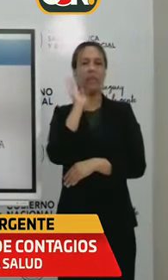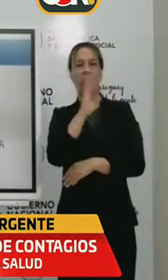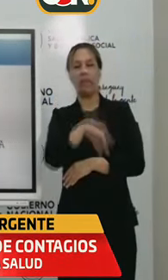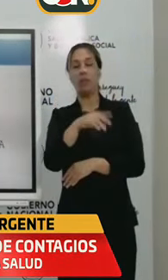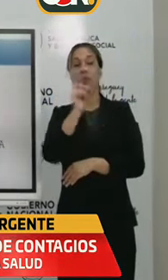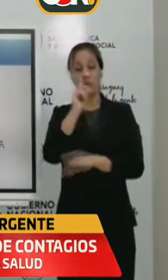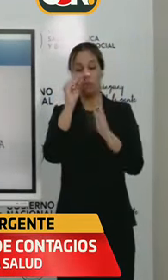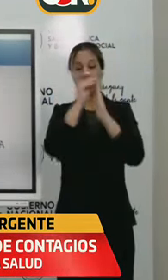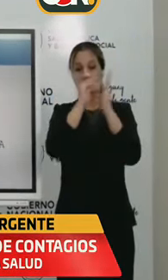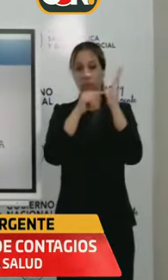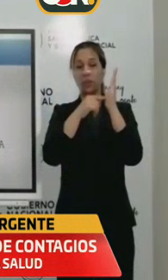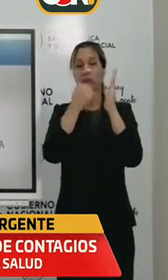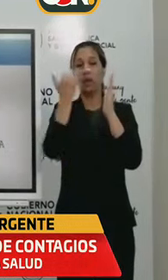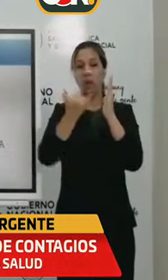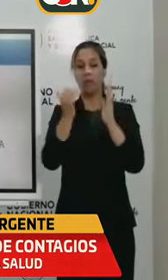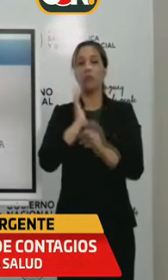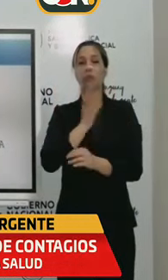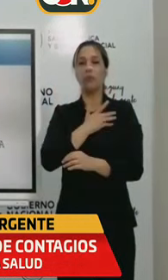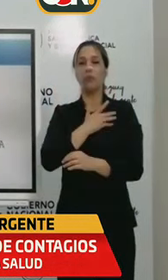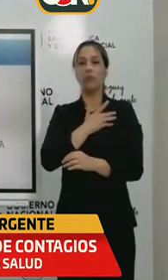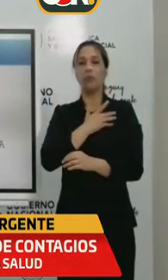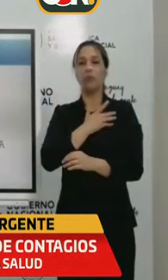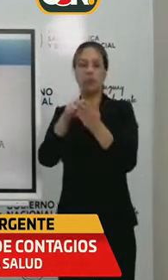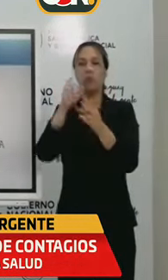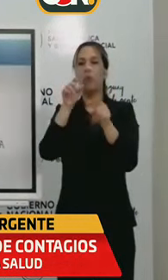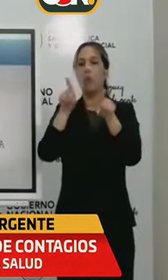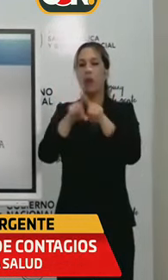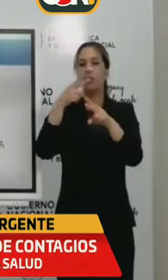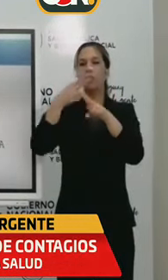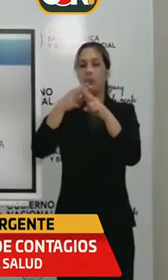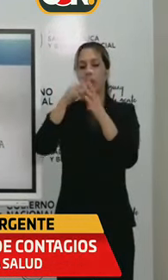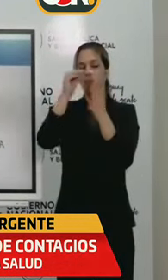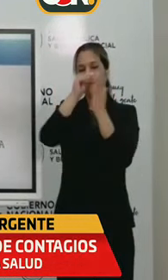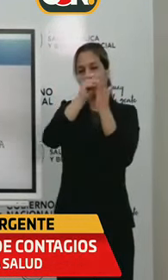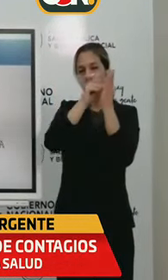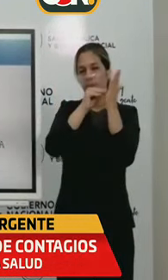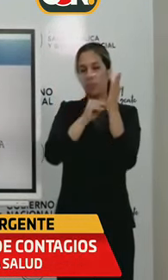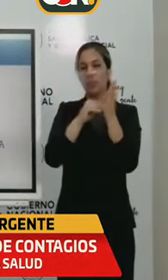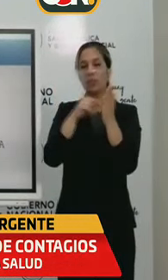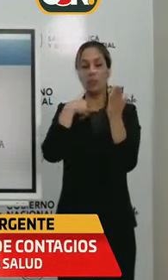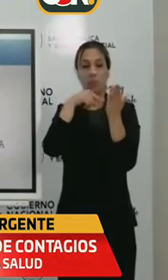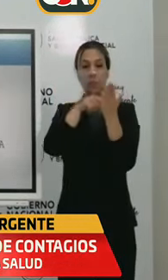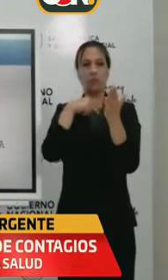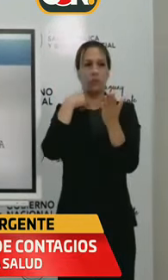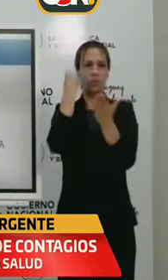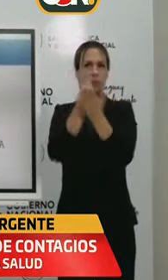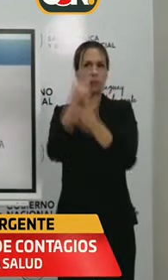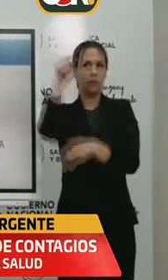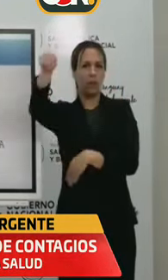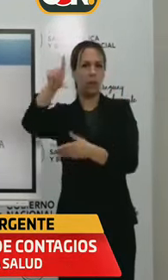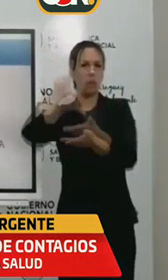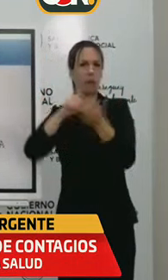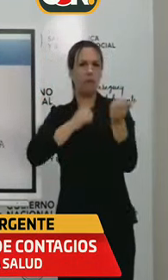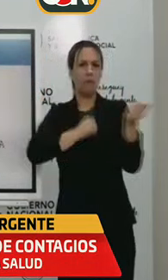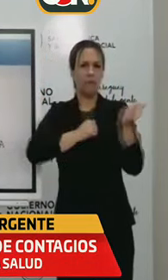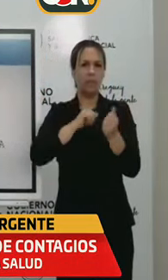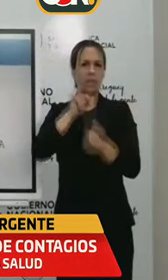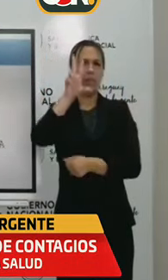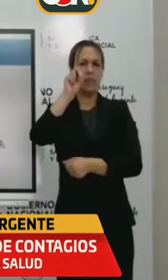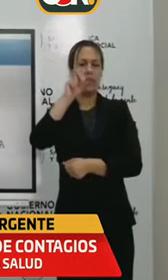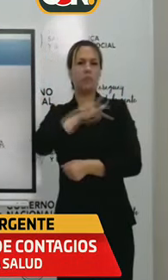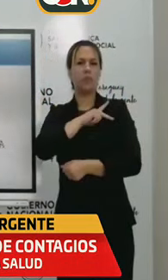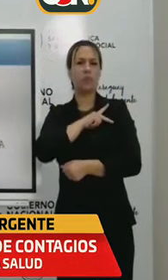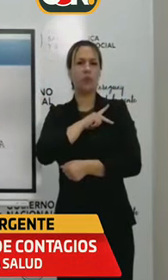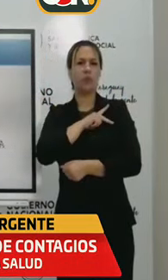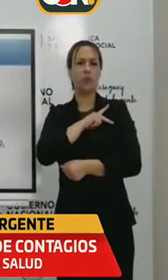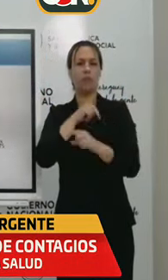estuvieron ese día, para poder nosotros accederle y decirle, mira, fulano, mengano, estuviste en una fiesta donde 30 personas estaban positivos